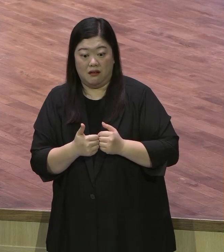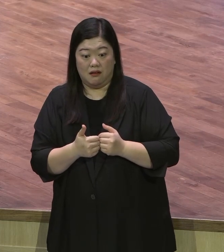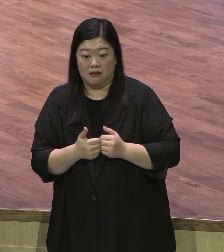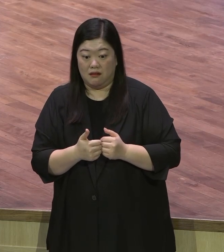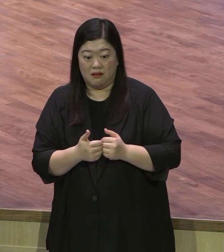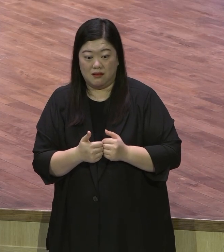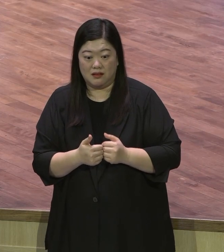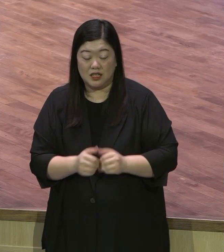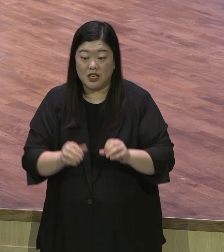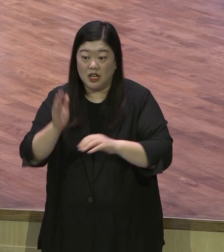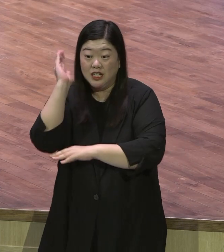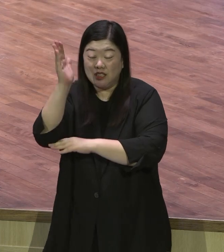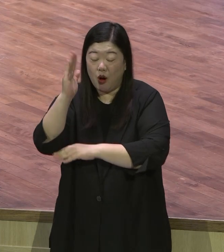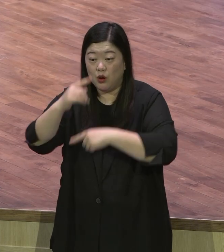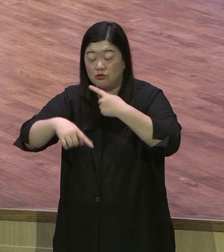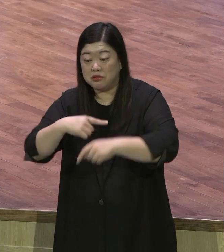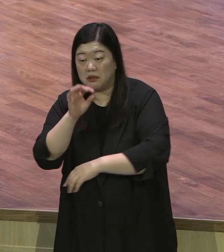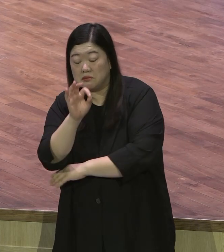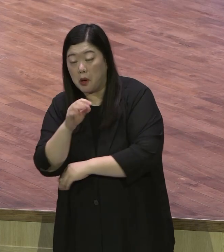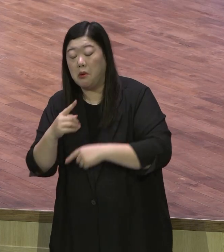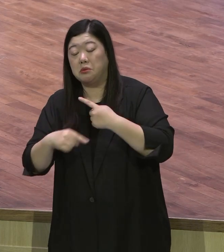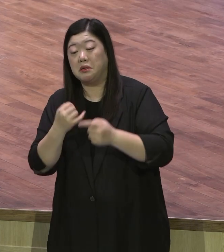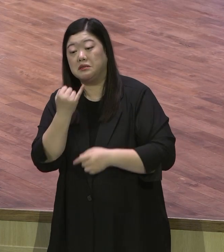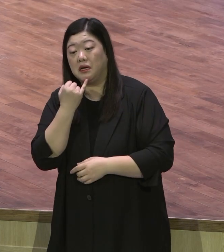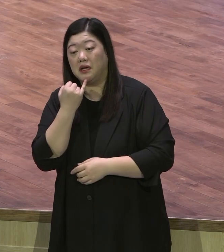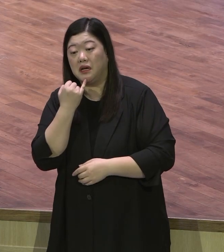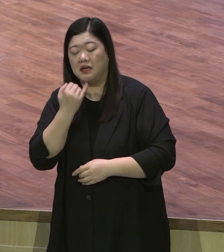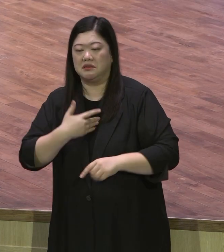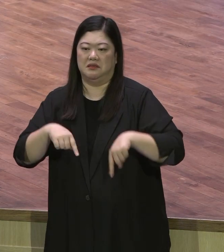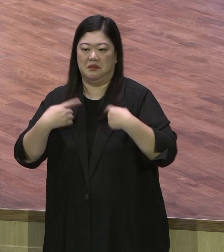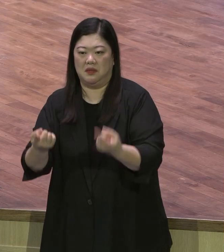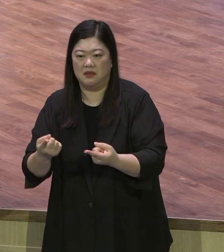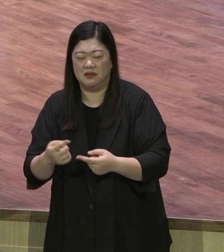설교도 내가 들어보고 마음에 안 들면 안 들어. 가감해버려.